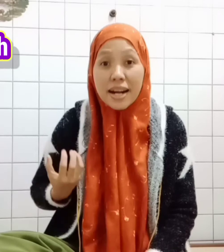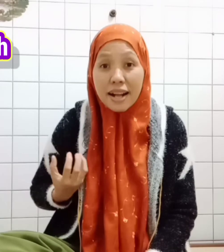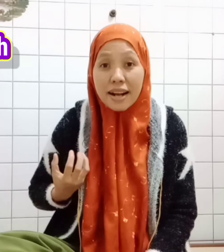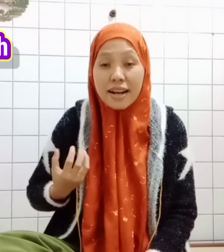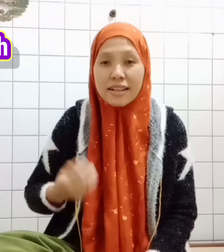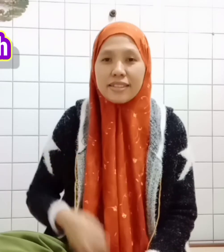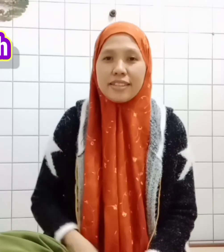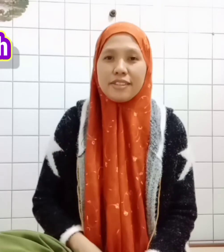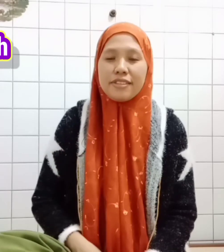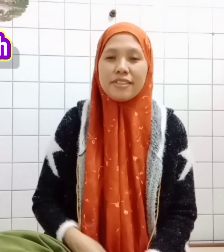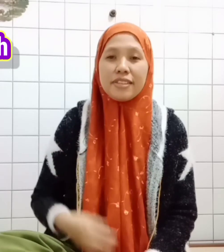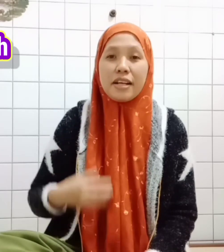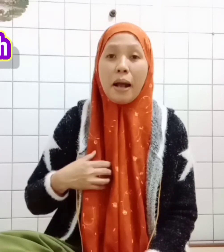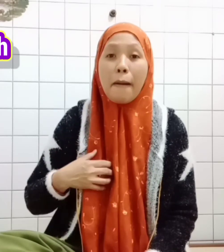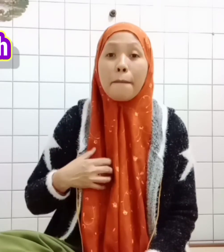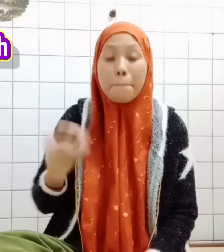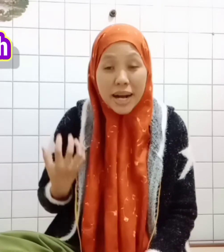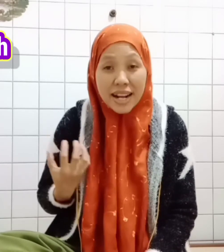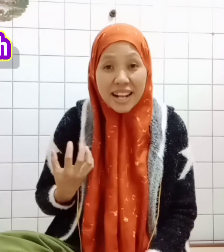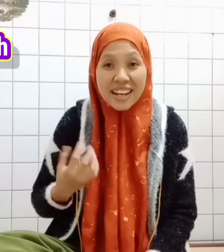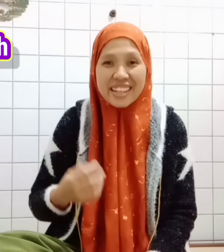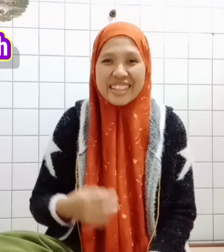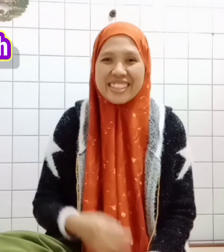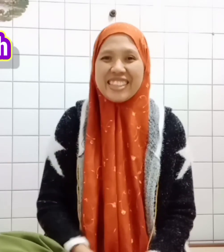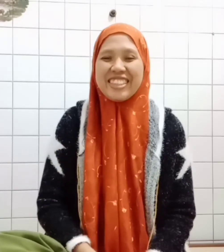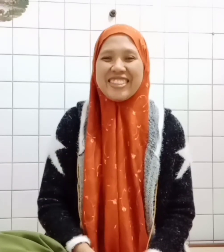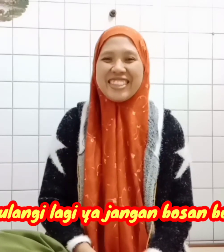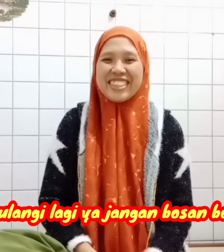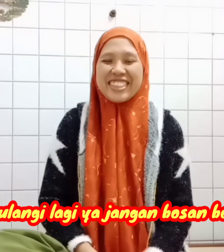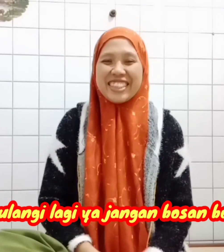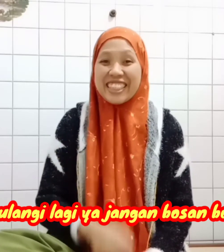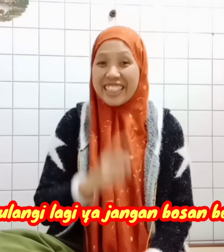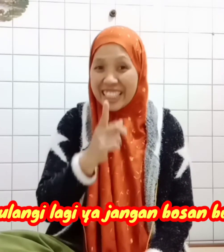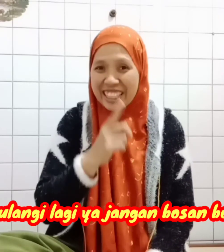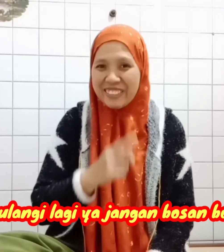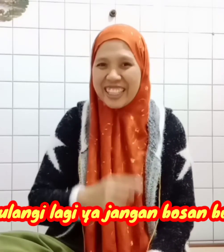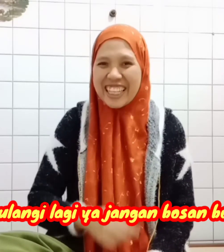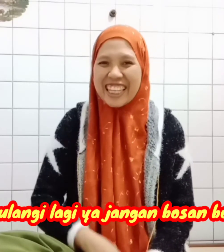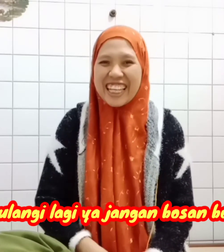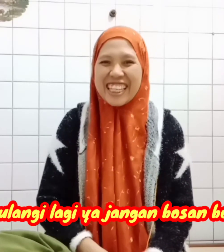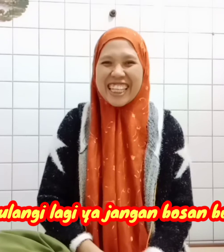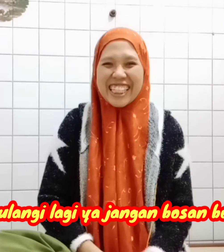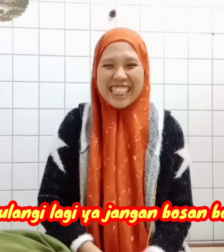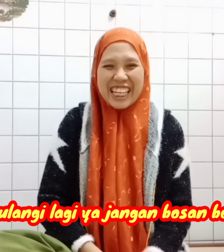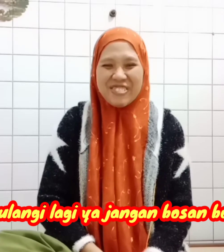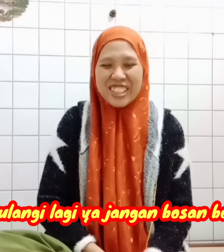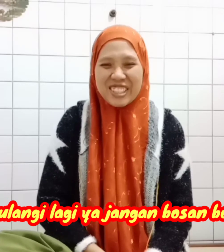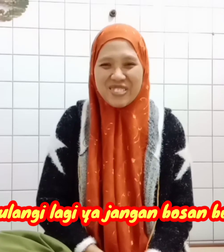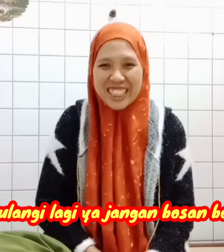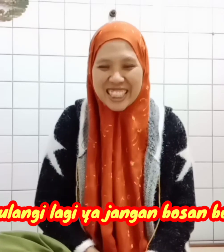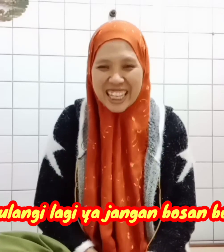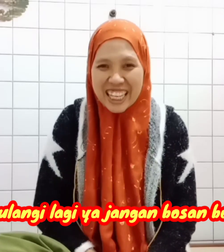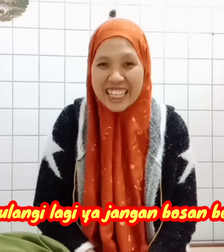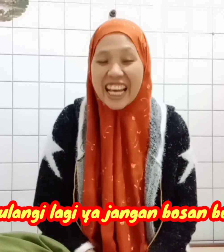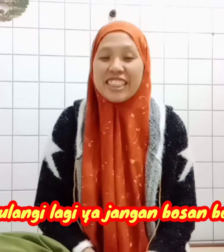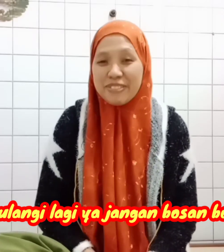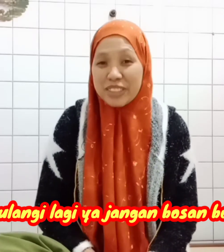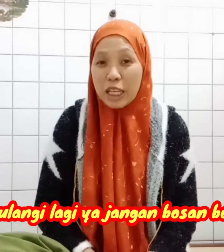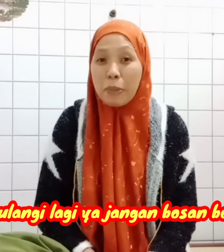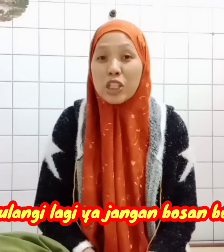Marah gitu. Marah gitu. Kita ulangi lagi ya, jangan bosan-bosan. Nah, pertama